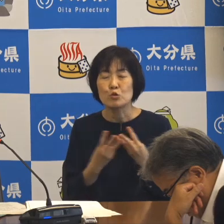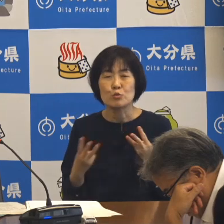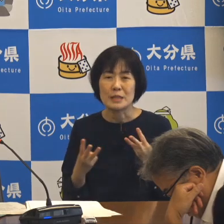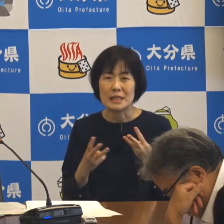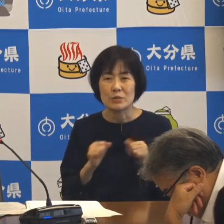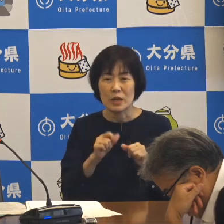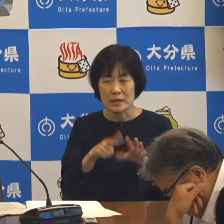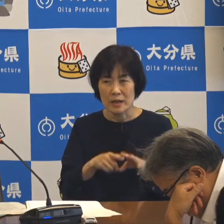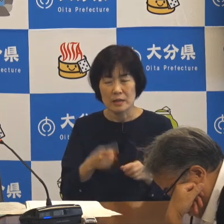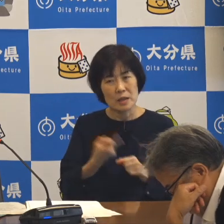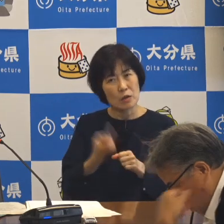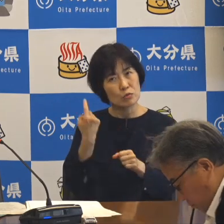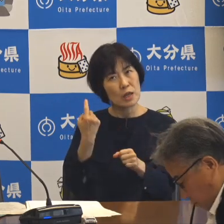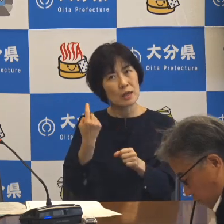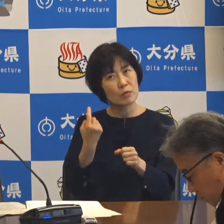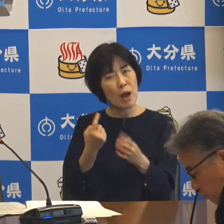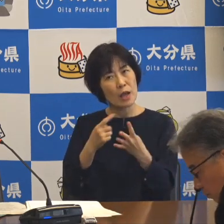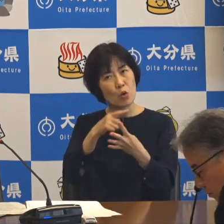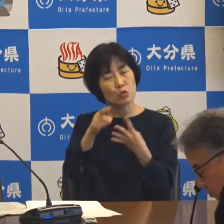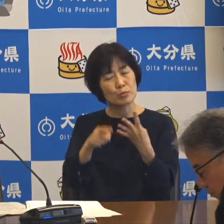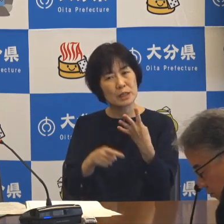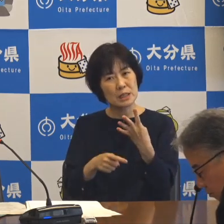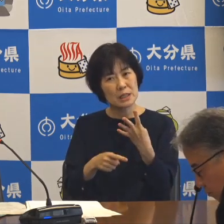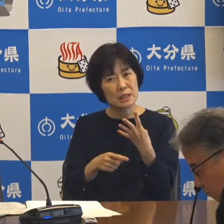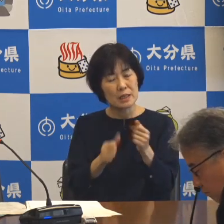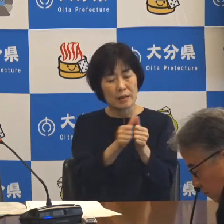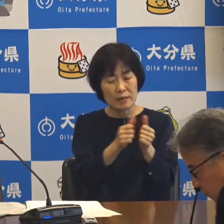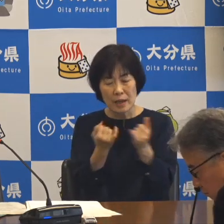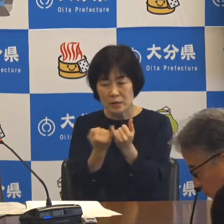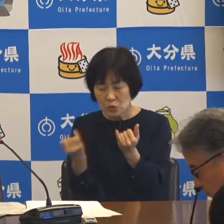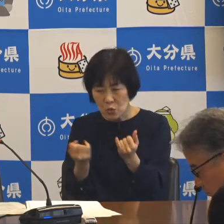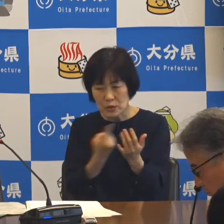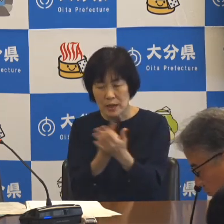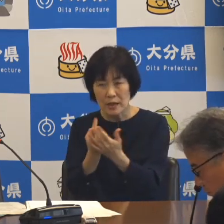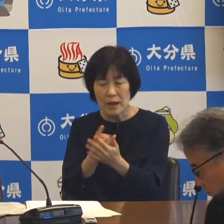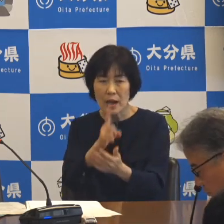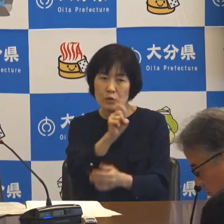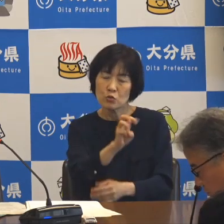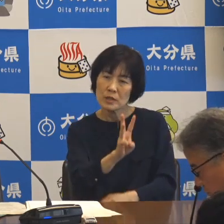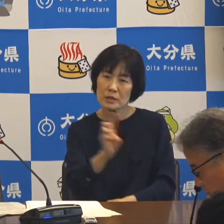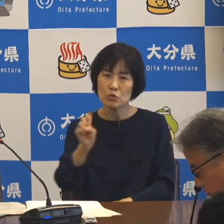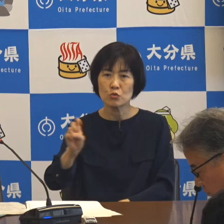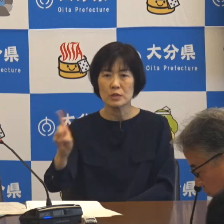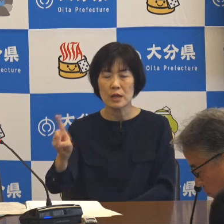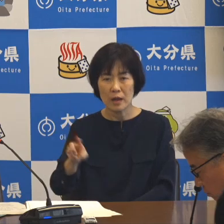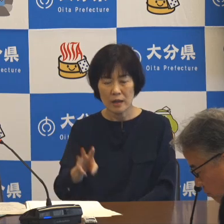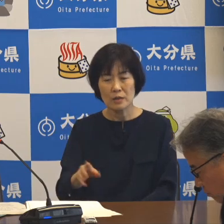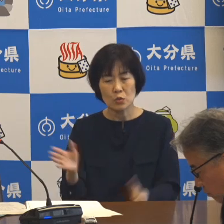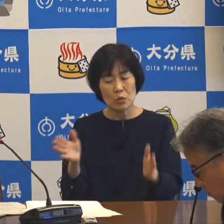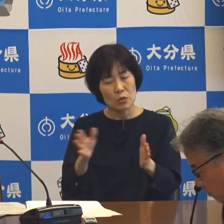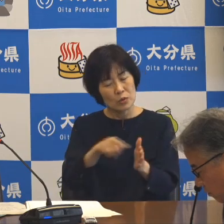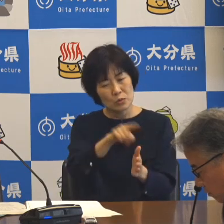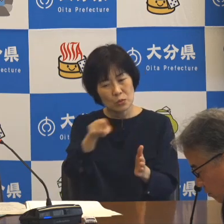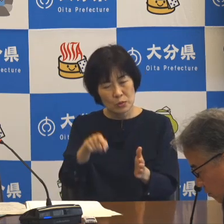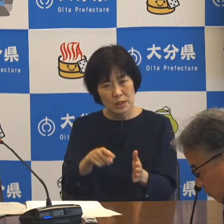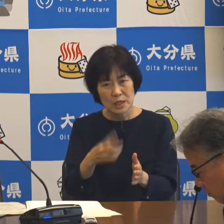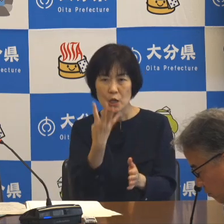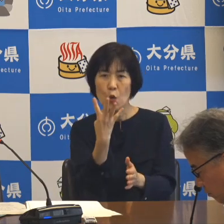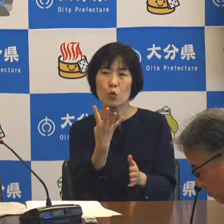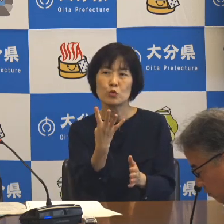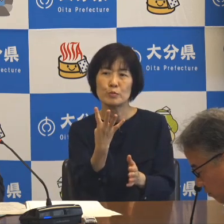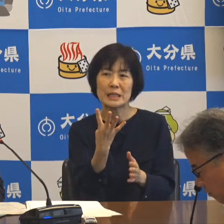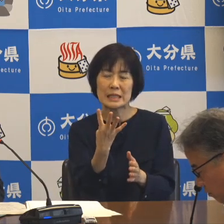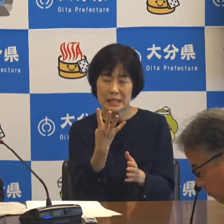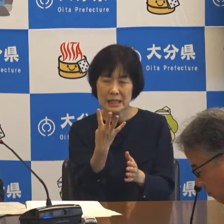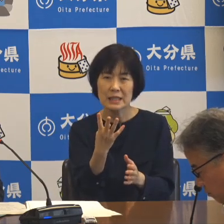ップルが男女各13人ずつだったんですけど、4組のカップルが誕生をしたと聞いております。で今